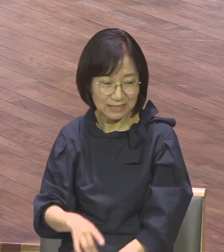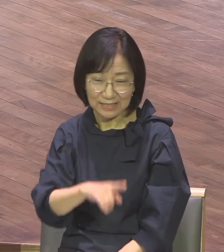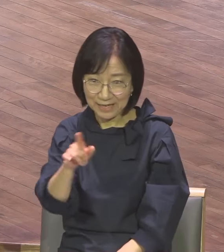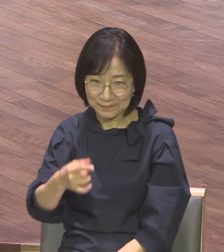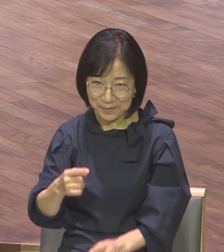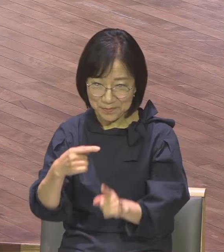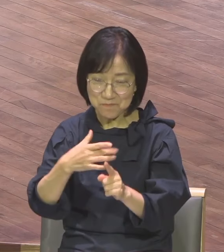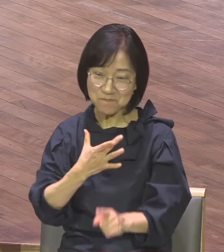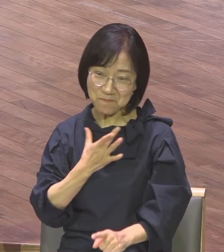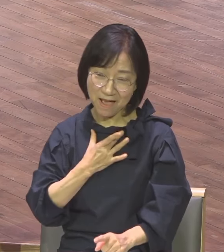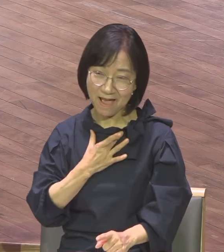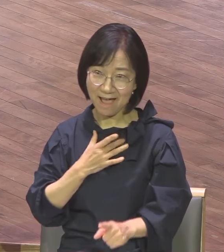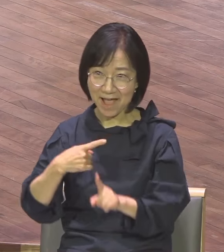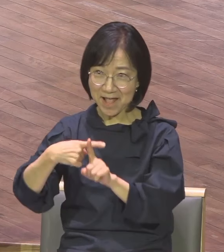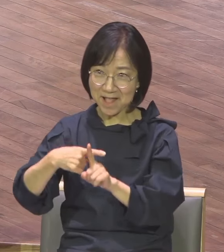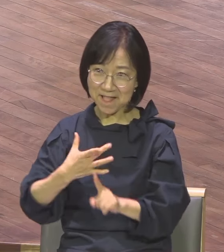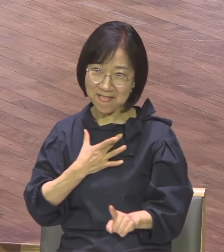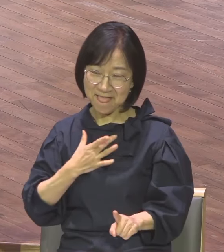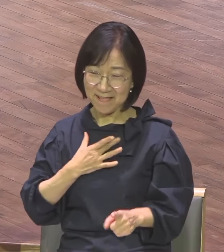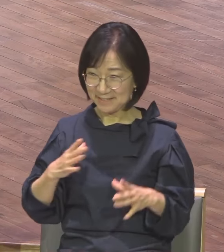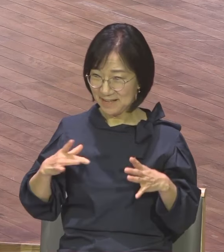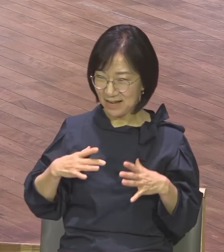해가 다니는데.